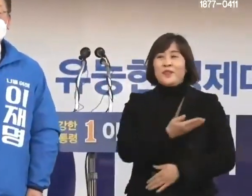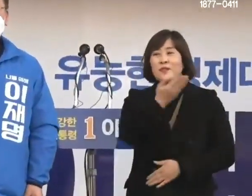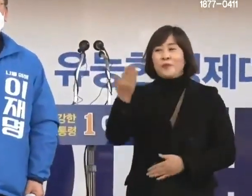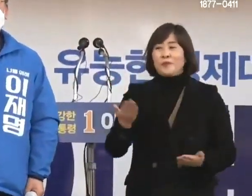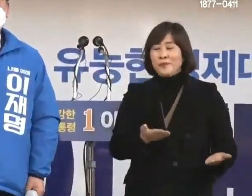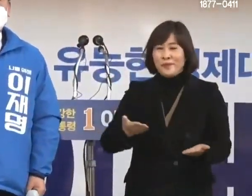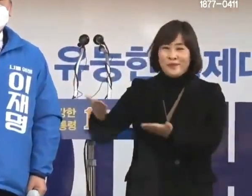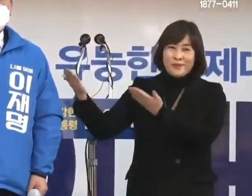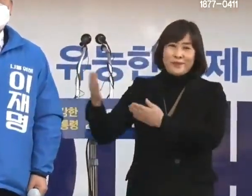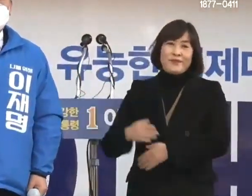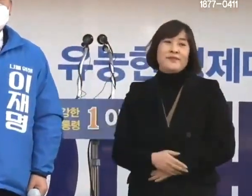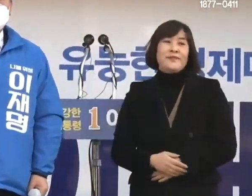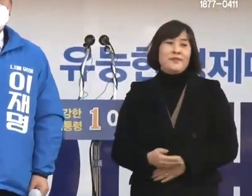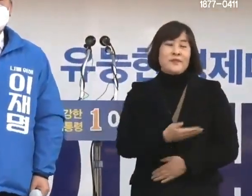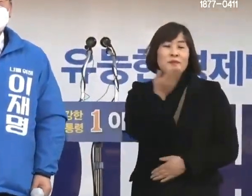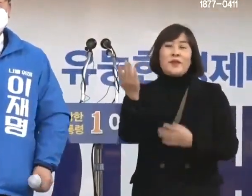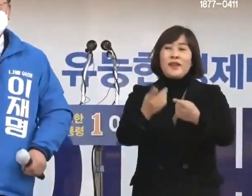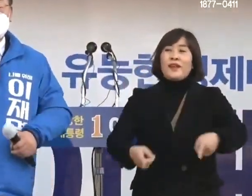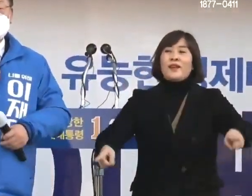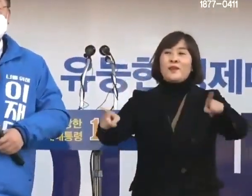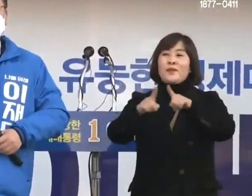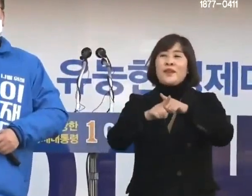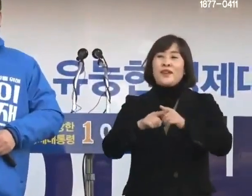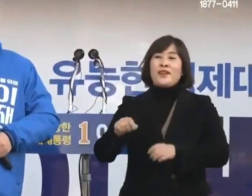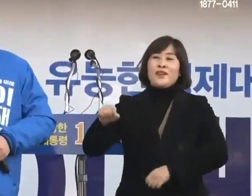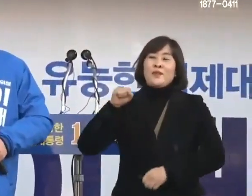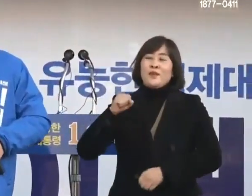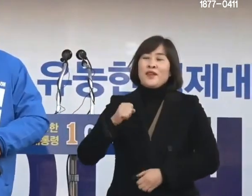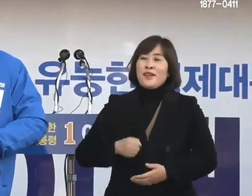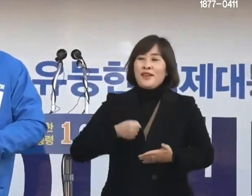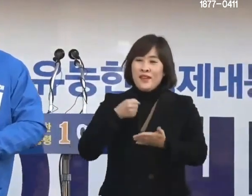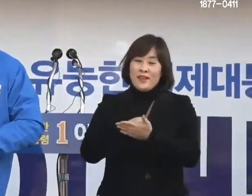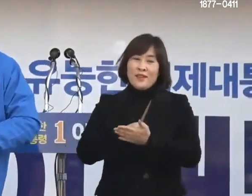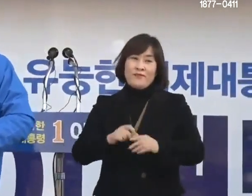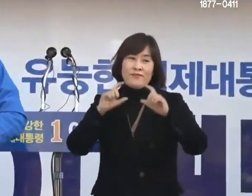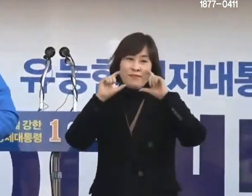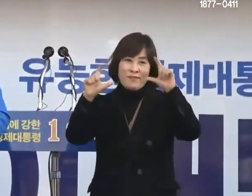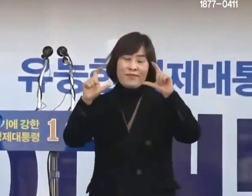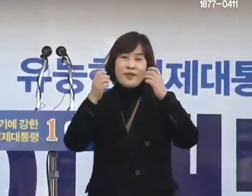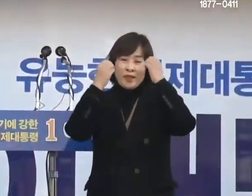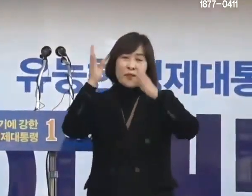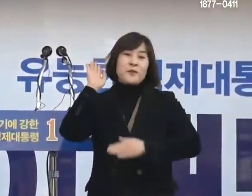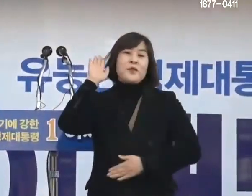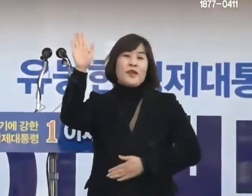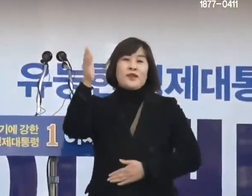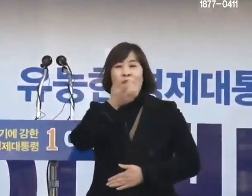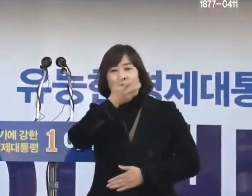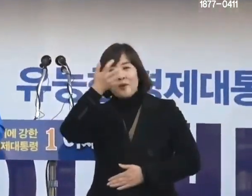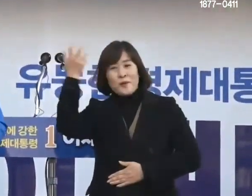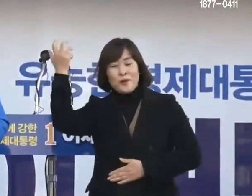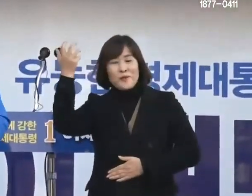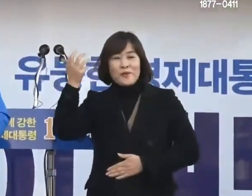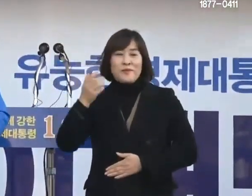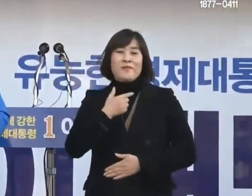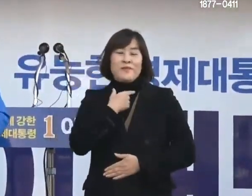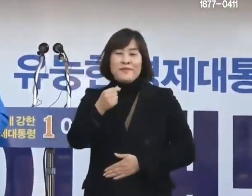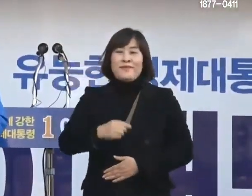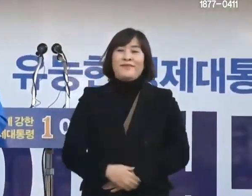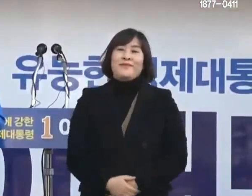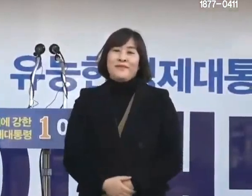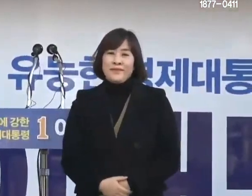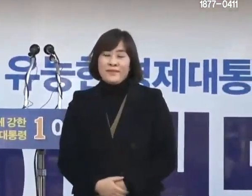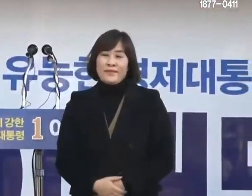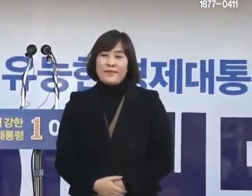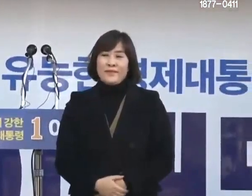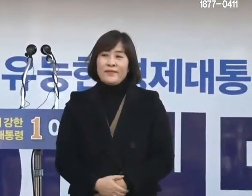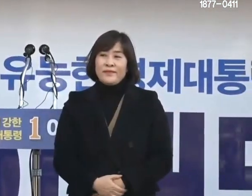연단으로 모시고 여러분과 함께 힘찬 각오와 의지 다지며 새로운 미래를 꿈꿔보는 시간을 갖도록